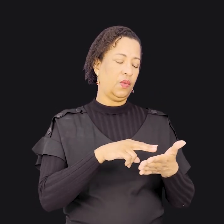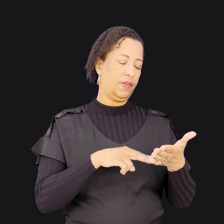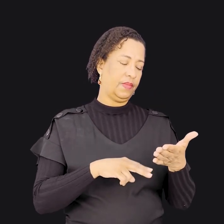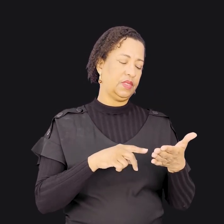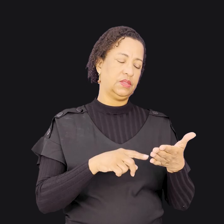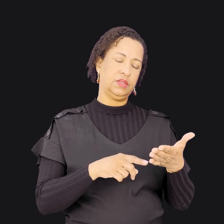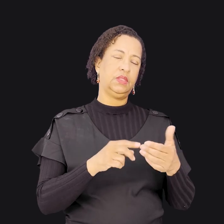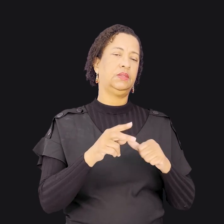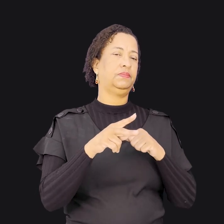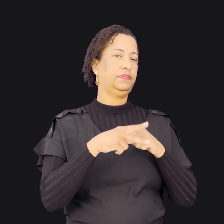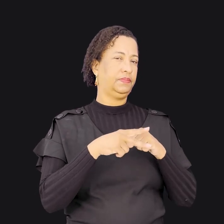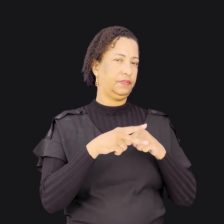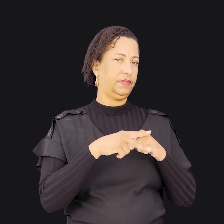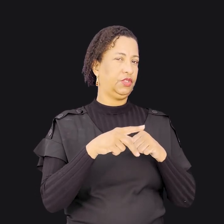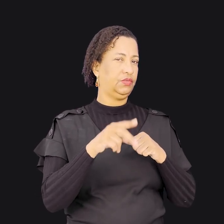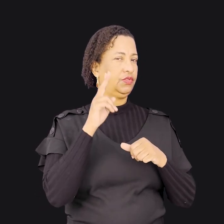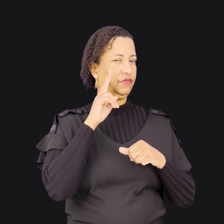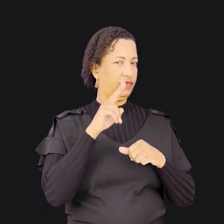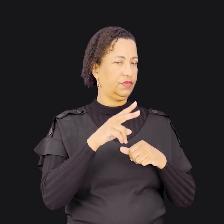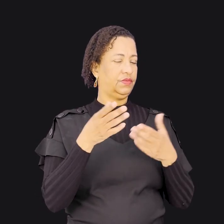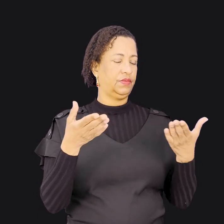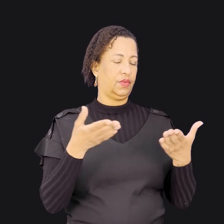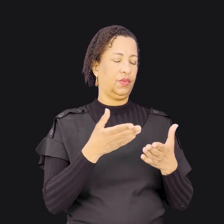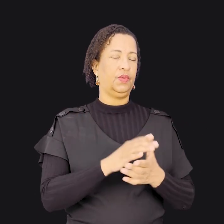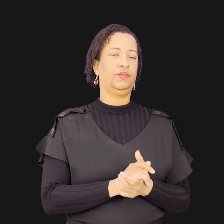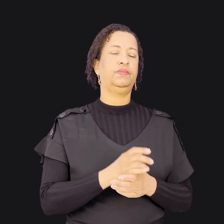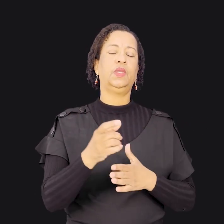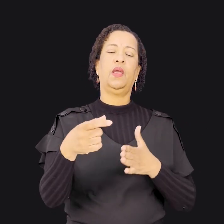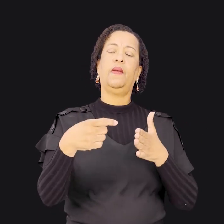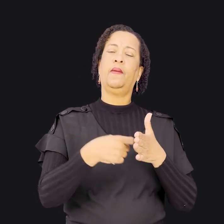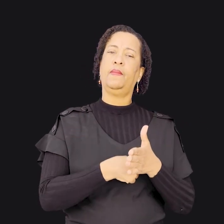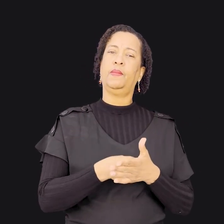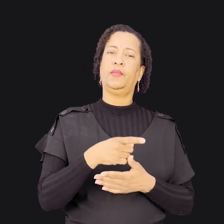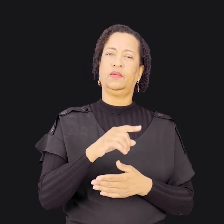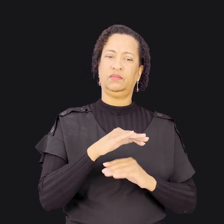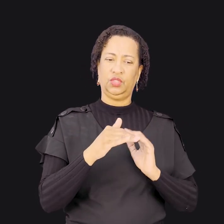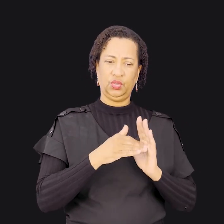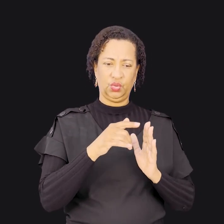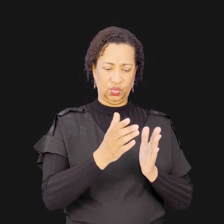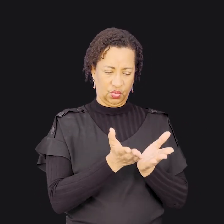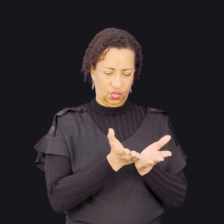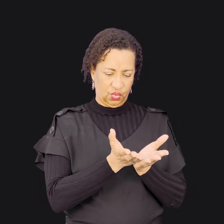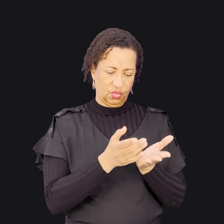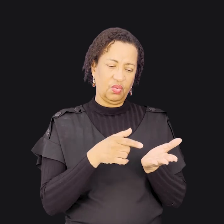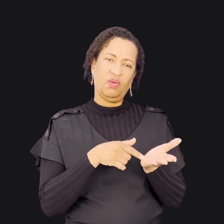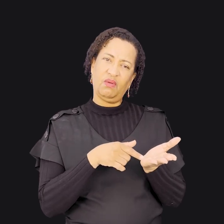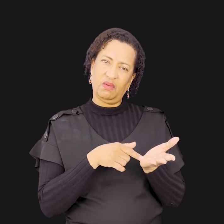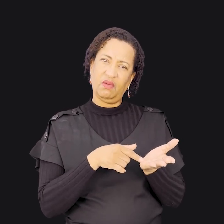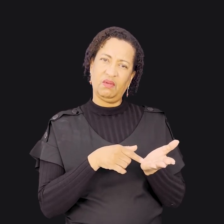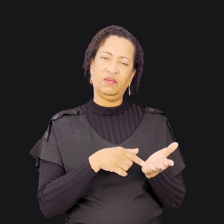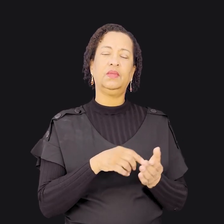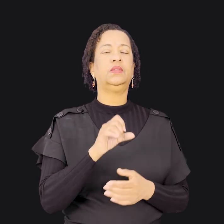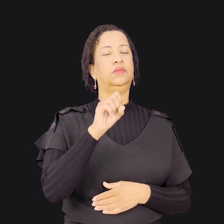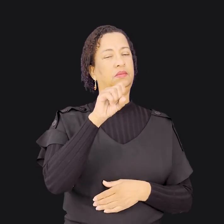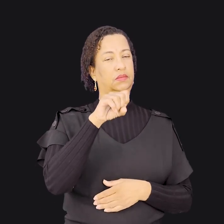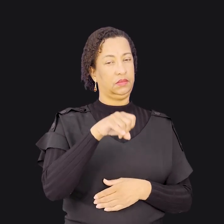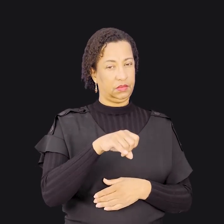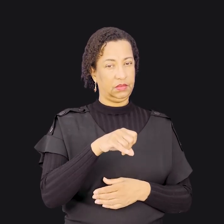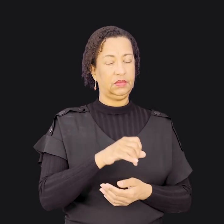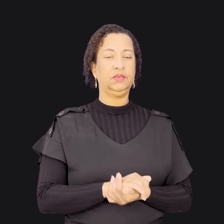essa passagem de 2 Pedro que vocês acabaram de ouvir. Ele me perguntou, isso tudo está na Bíblia? Eu disse, sim,